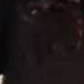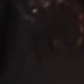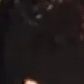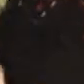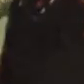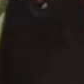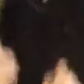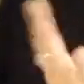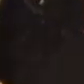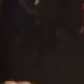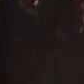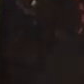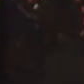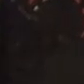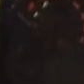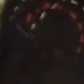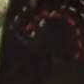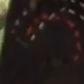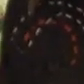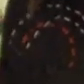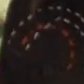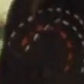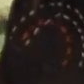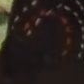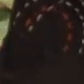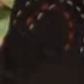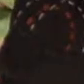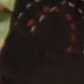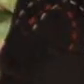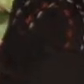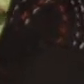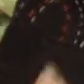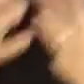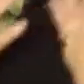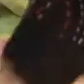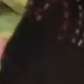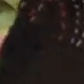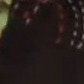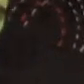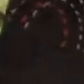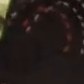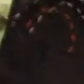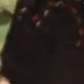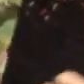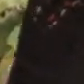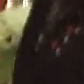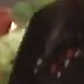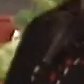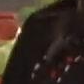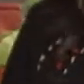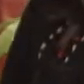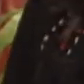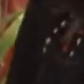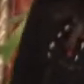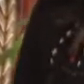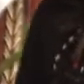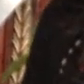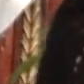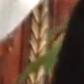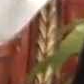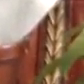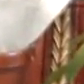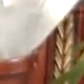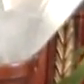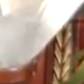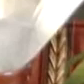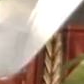en procesos, ¿no es cierto?, para favorecer el acceso al conocimiento. Hoy están todos ustedes frente a un desafío